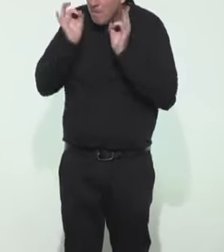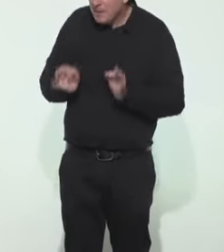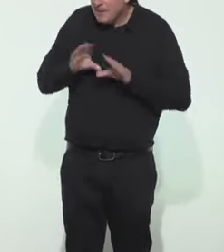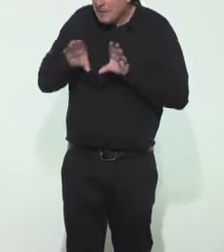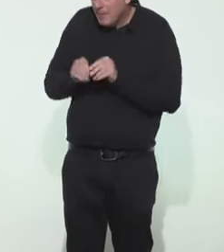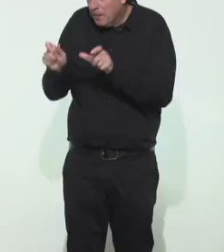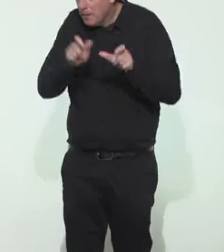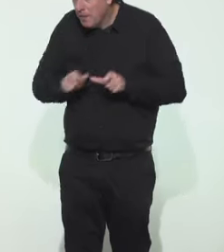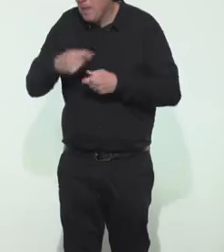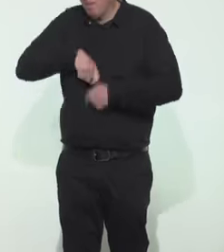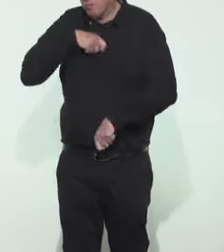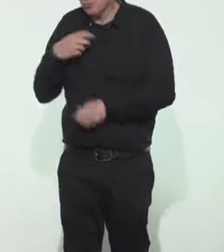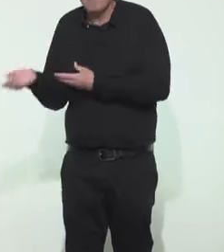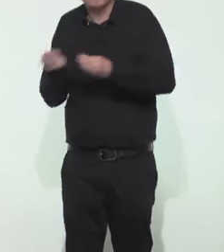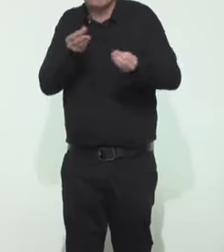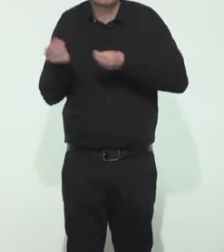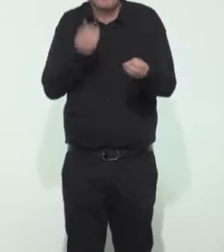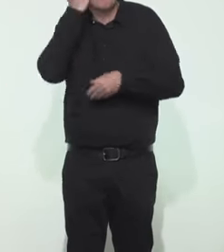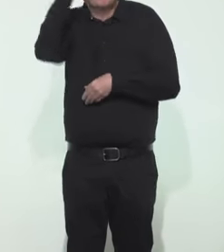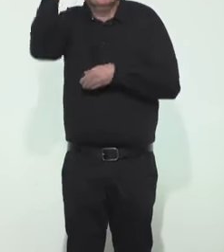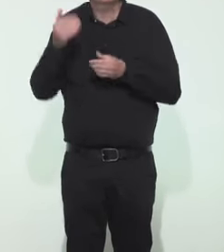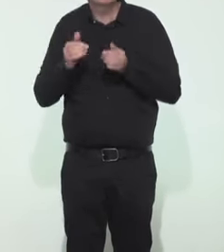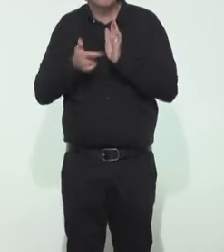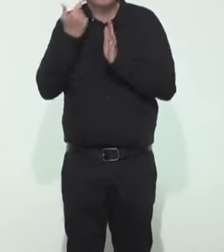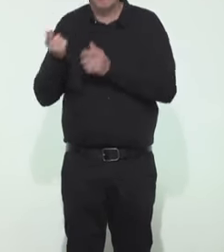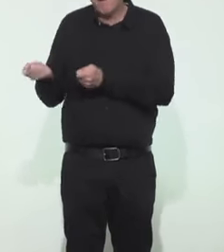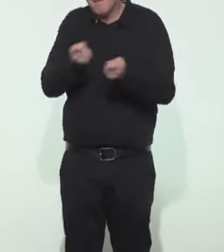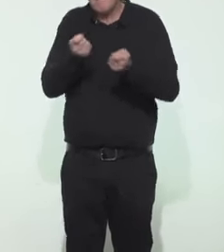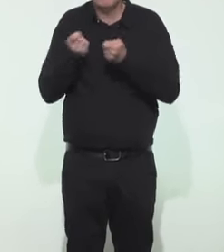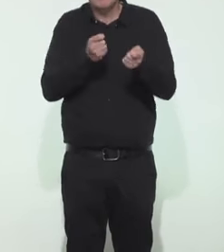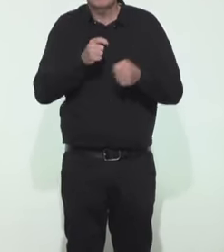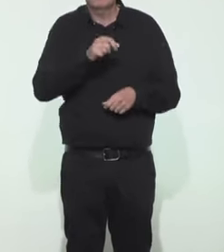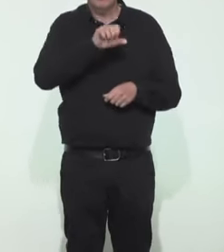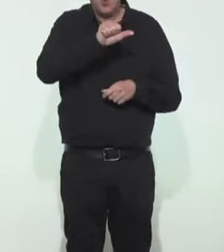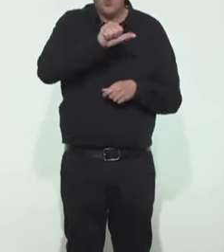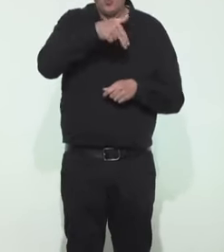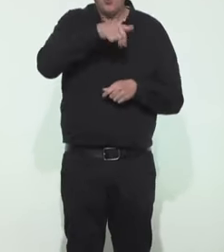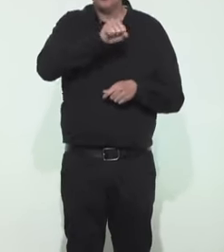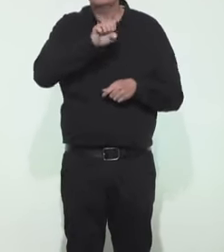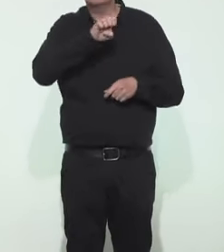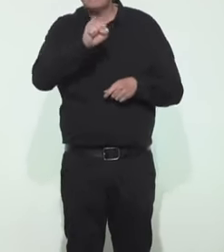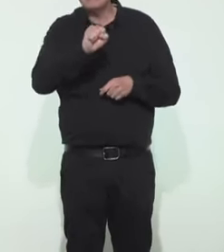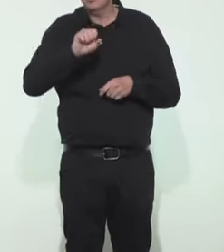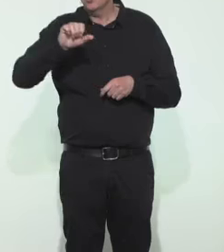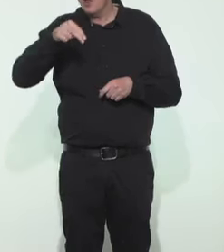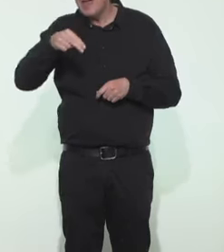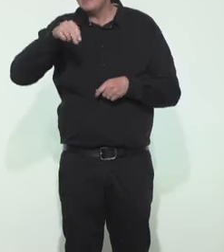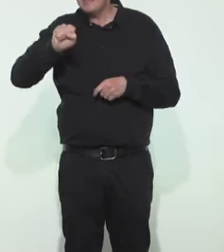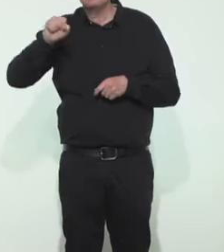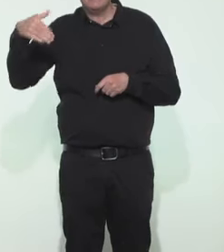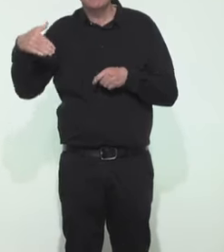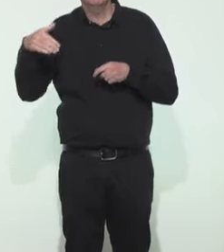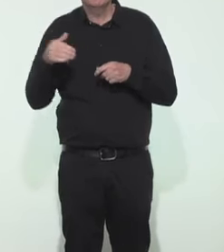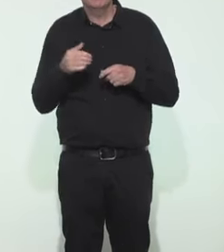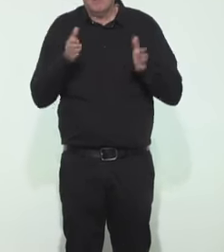validé par nos agence nationale de sécurité sanitaire que ce soit lens s ou la nsm sur un certain nombre de procédures donc on est vraiment très attentif à la sécurité